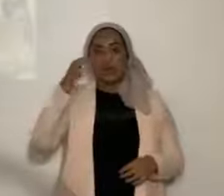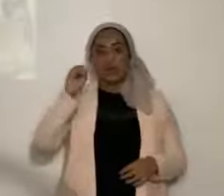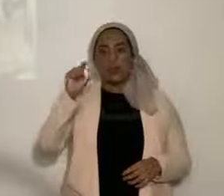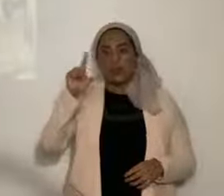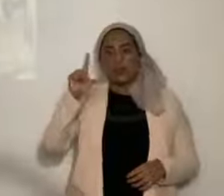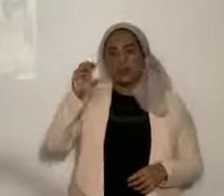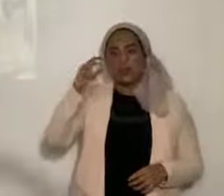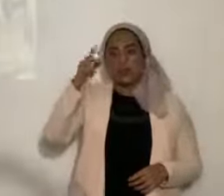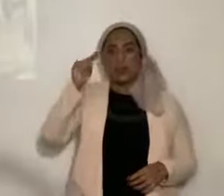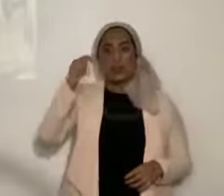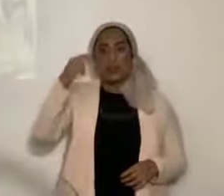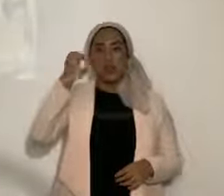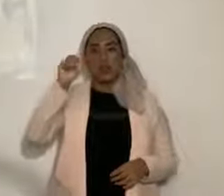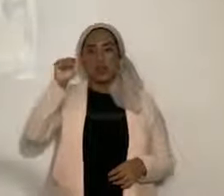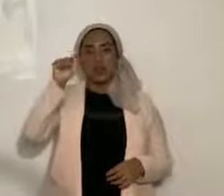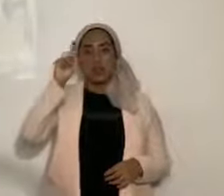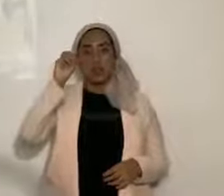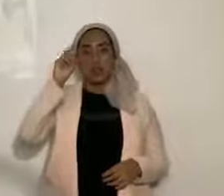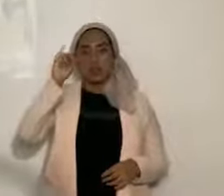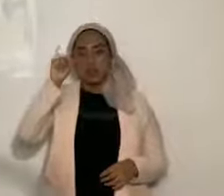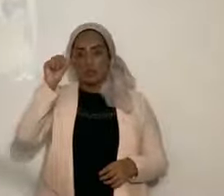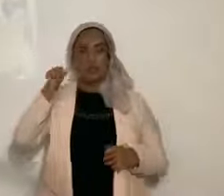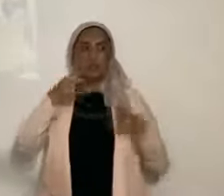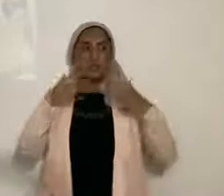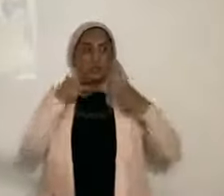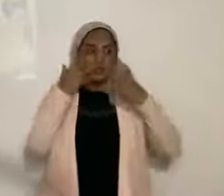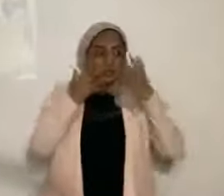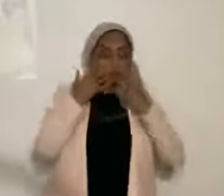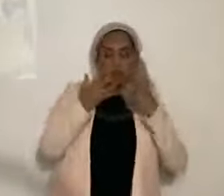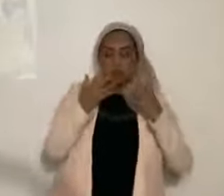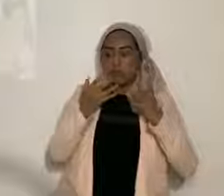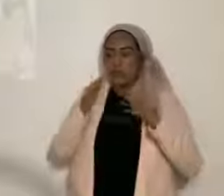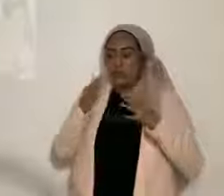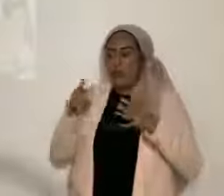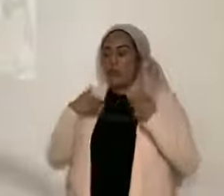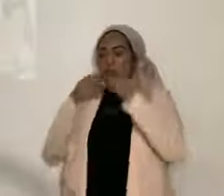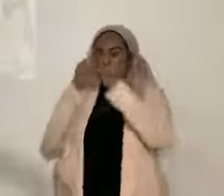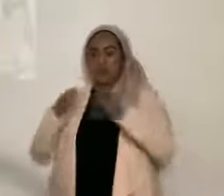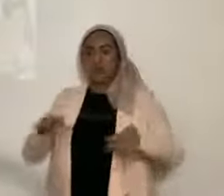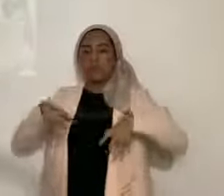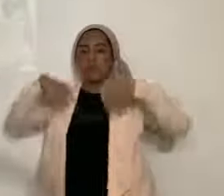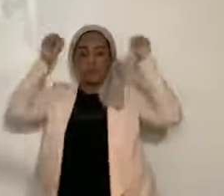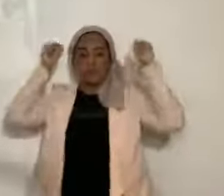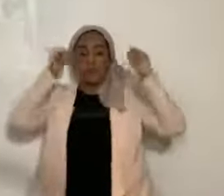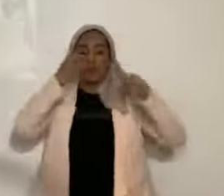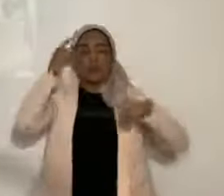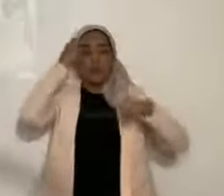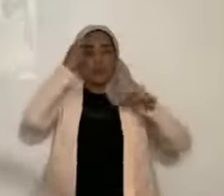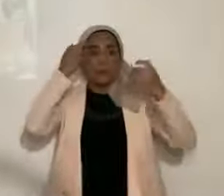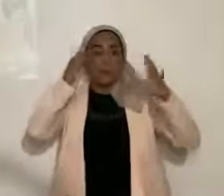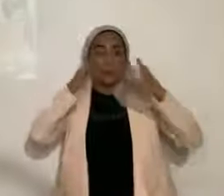y voy terminando, estaban muy preocupados de que se hubieran perdido el Natsal y pensaban que ya